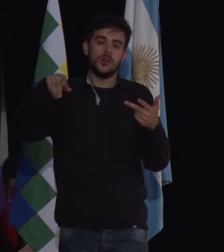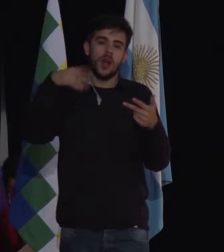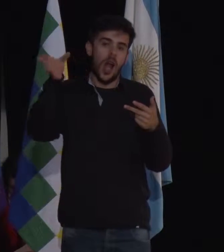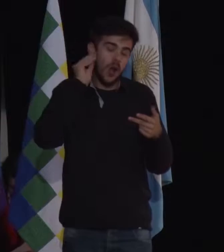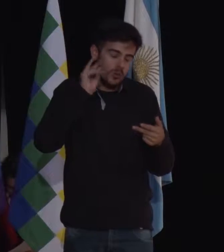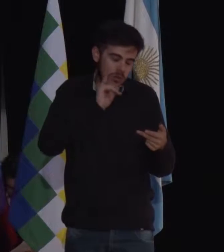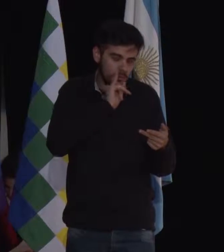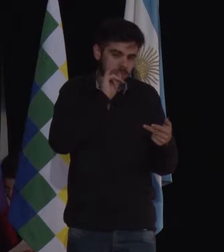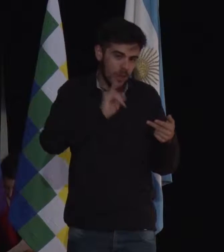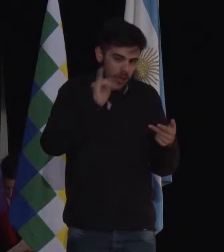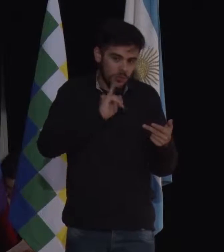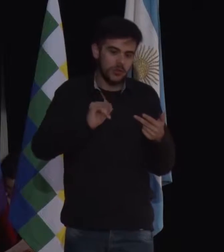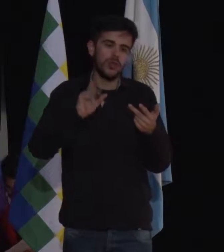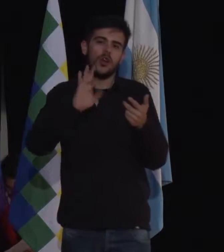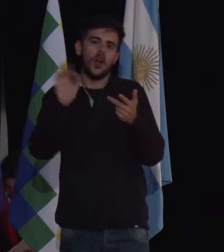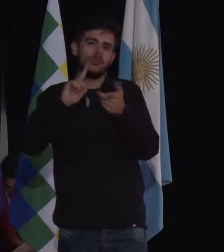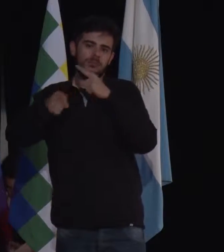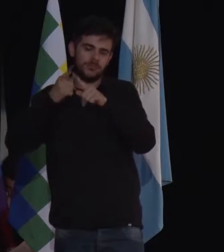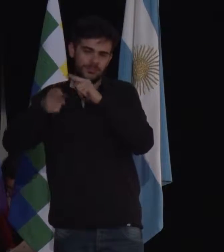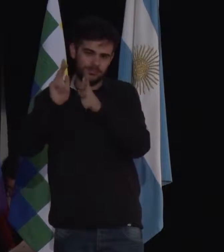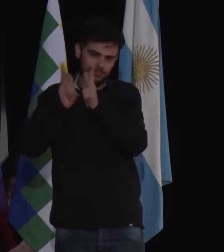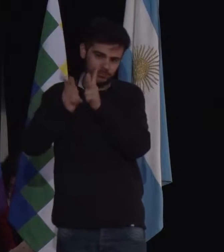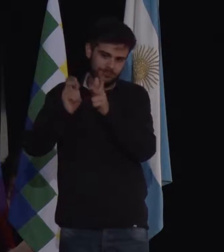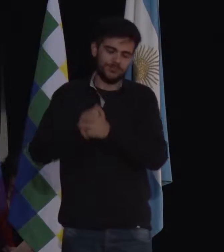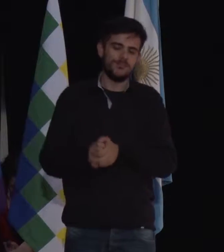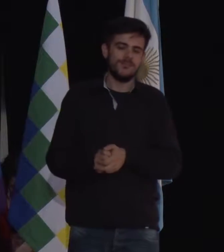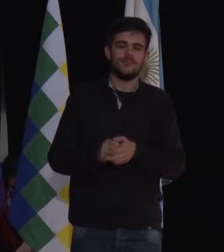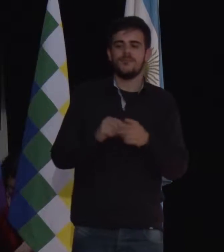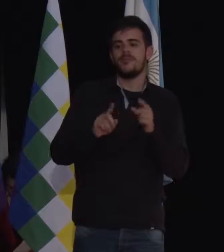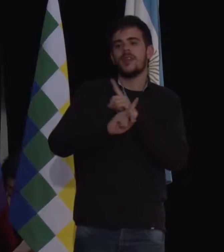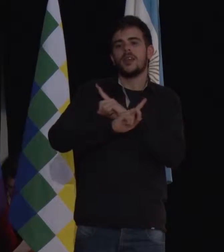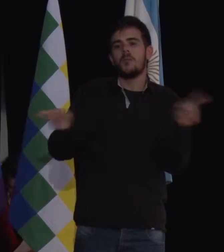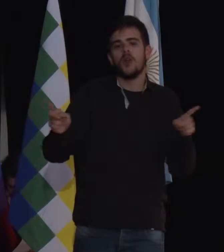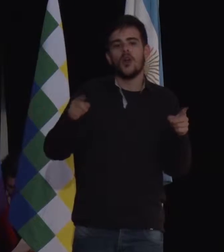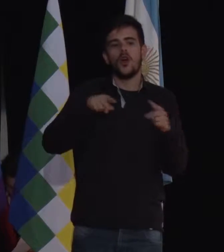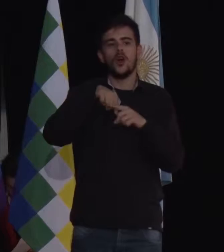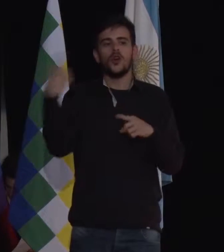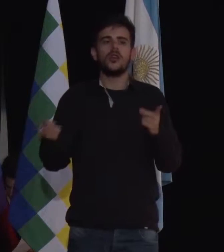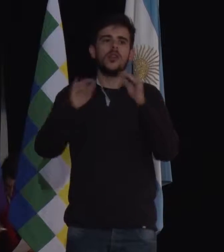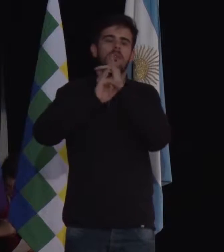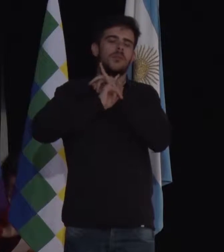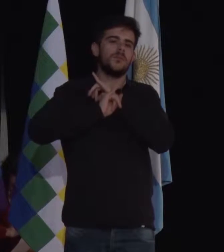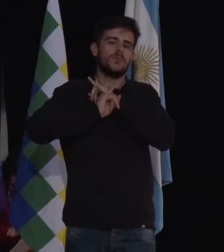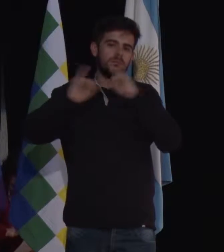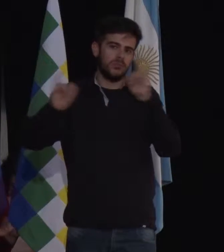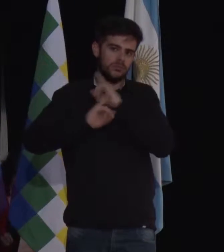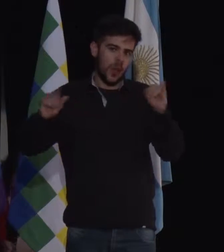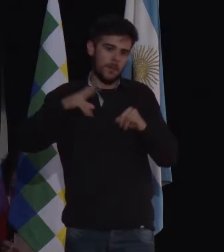audiodescripciones. Tampoco lo tienen, por supuesto, las emisiones públicas, las emisoras privadas.